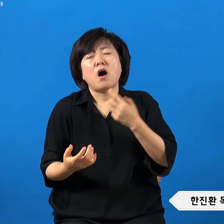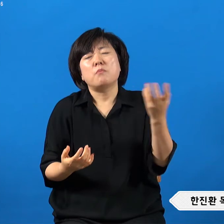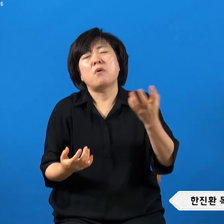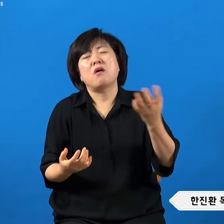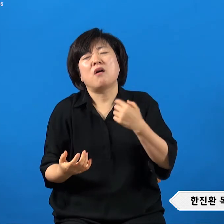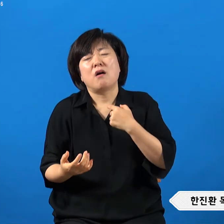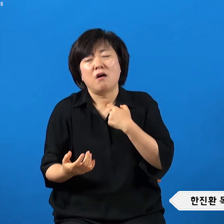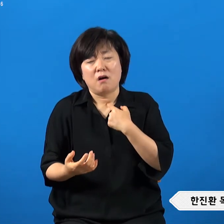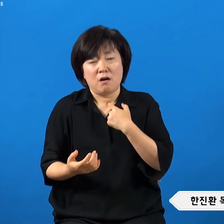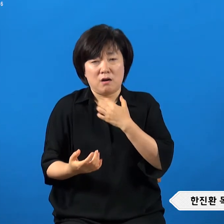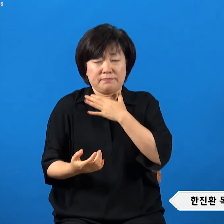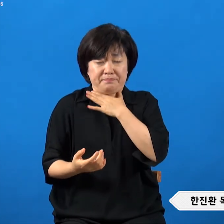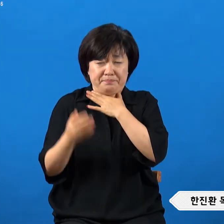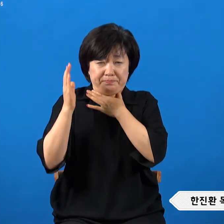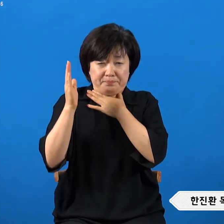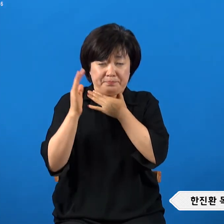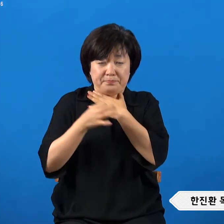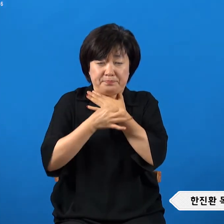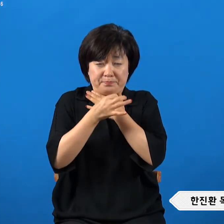가버렸습니다.